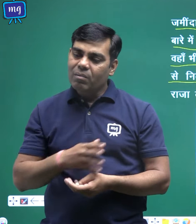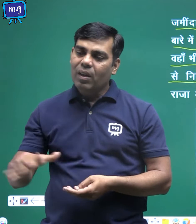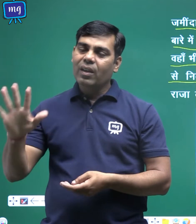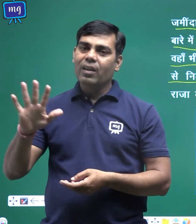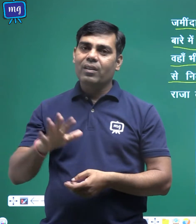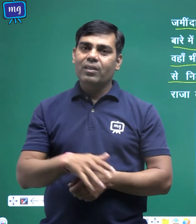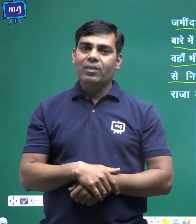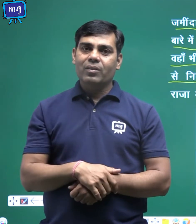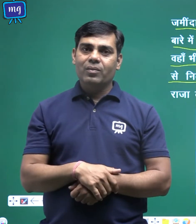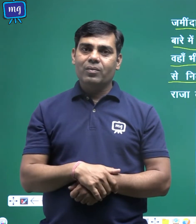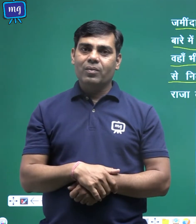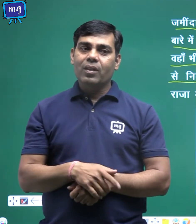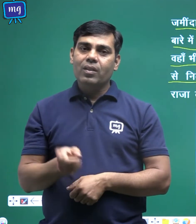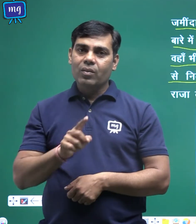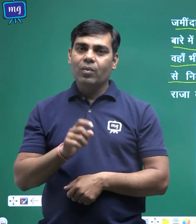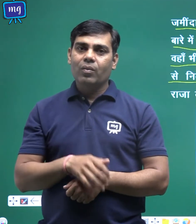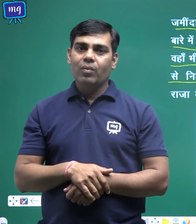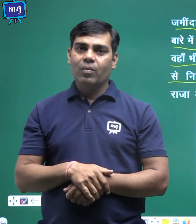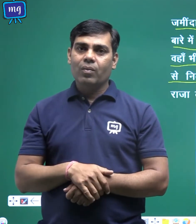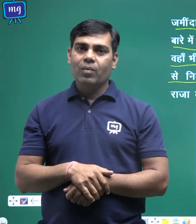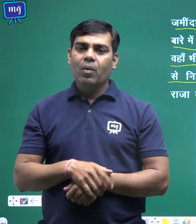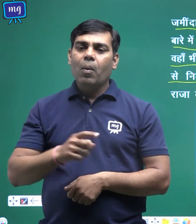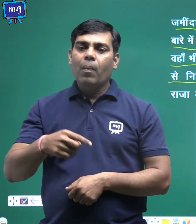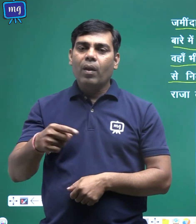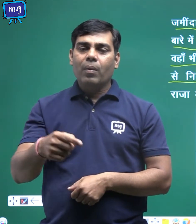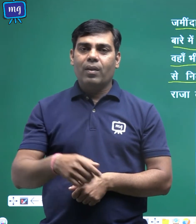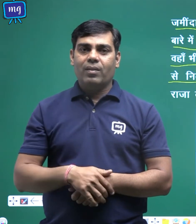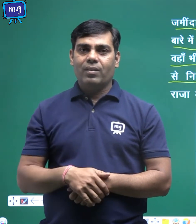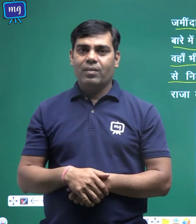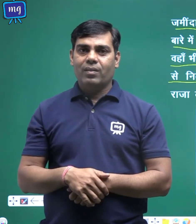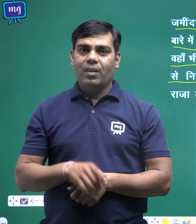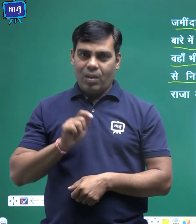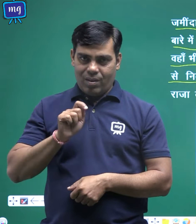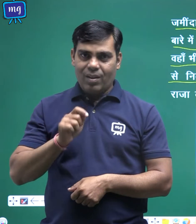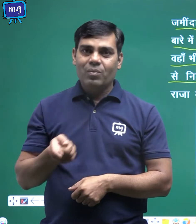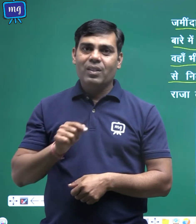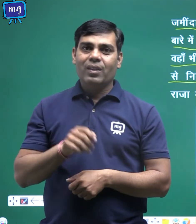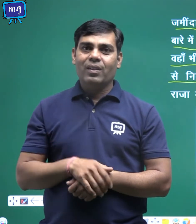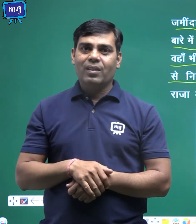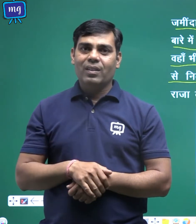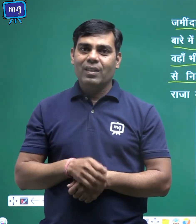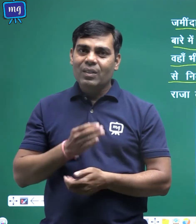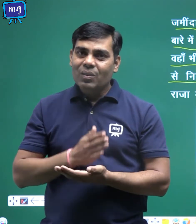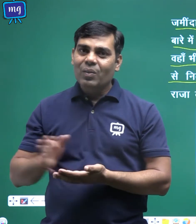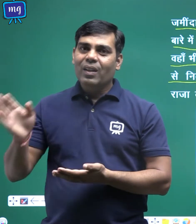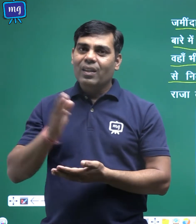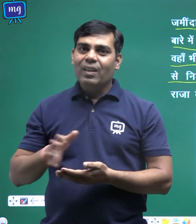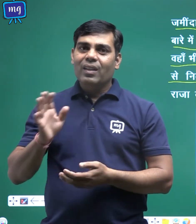दिया। इसको बार बार नौकरी से निकाल रहे